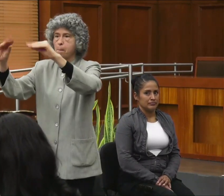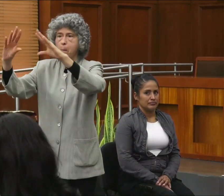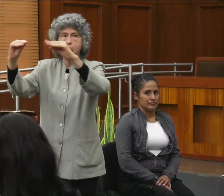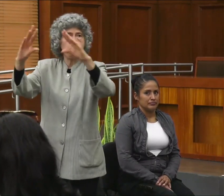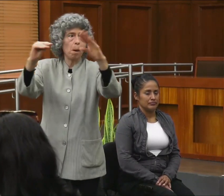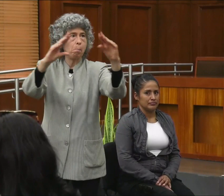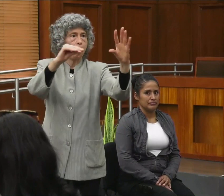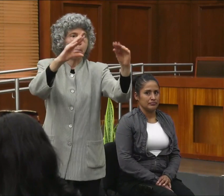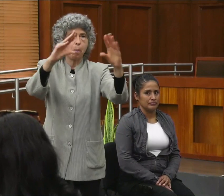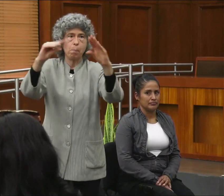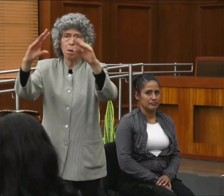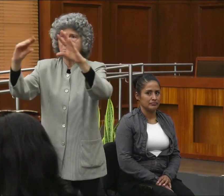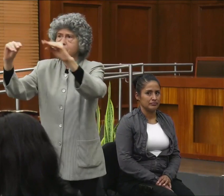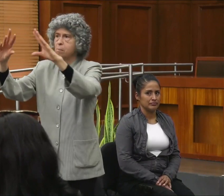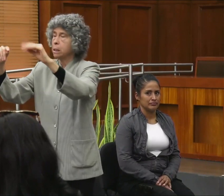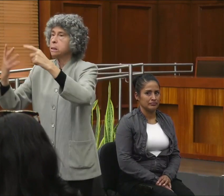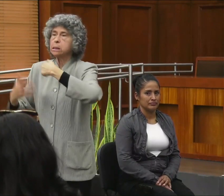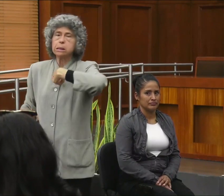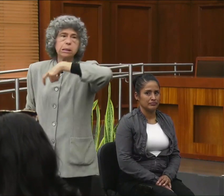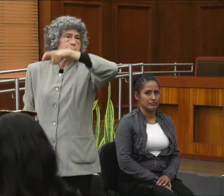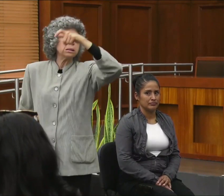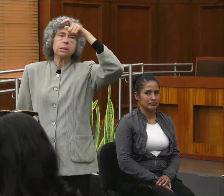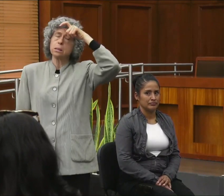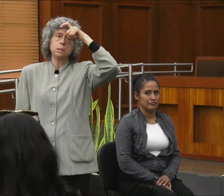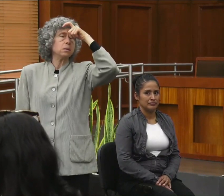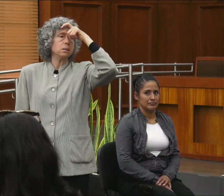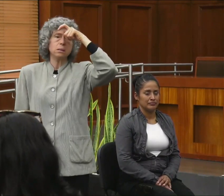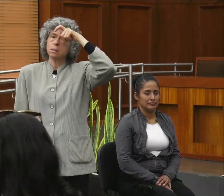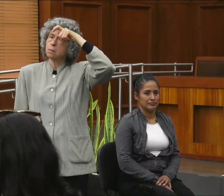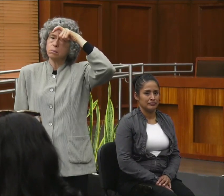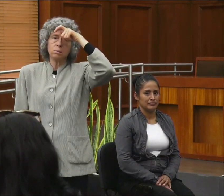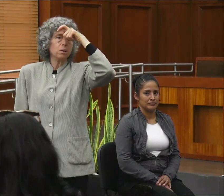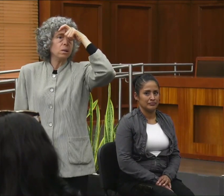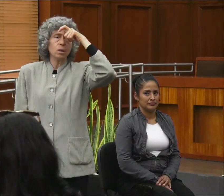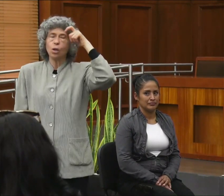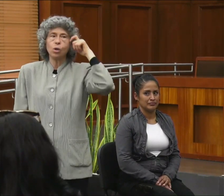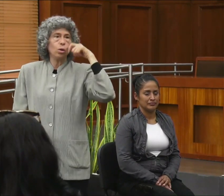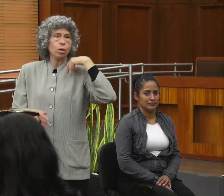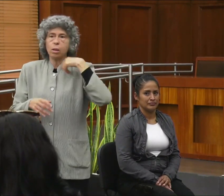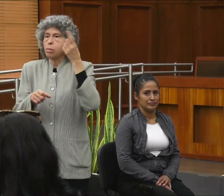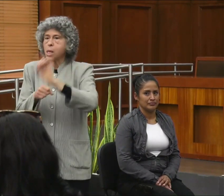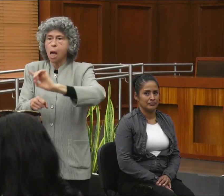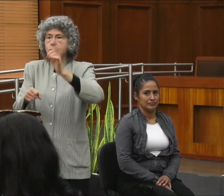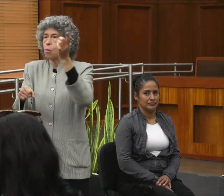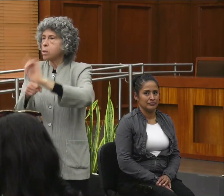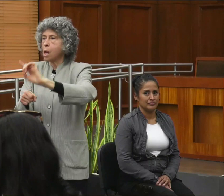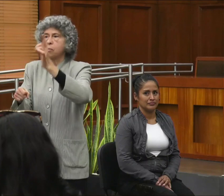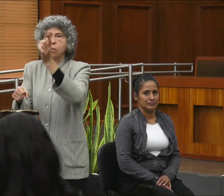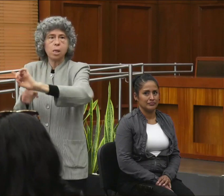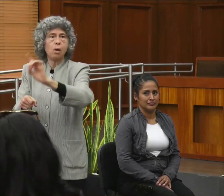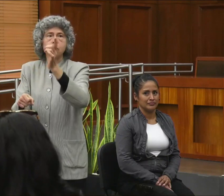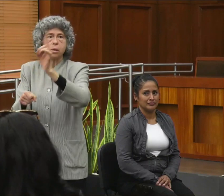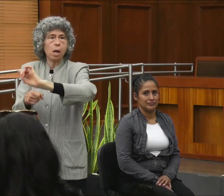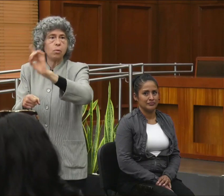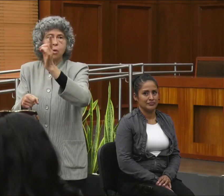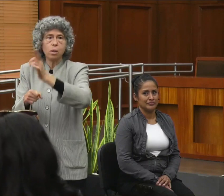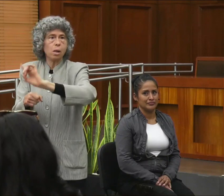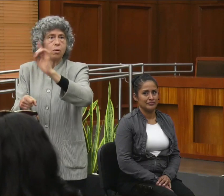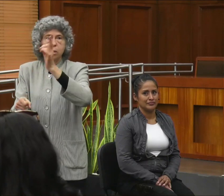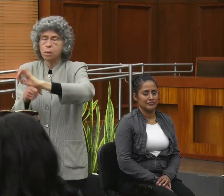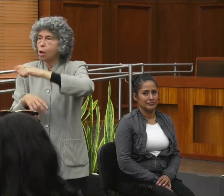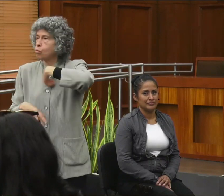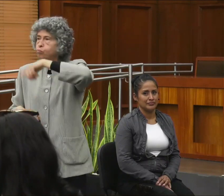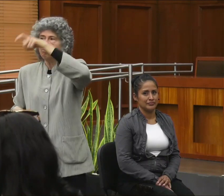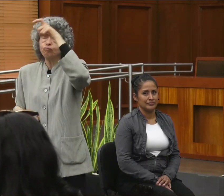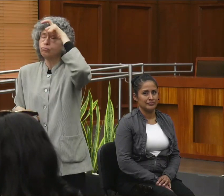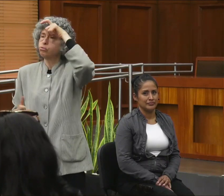que puedan tener el lenguaje con ellos y puedan tener una comunicación, porque en ocasiones entre familia no existe esa comunicación